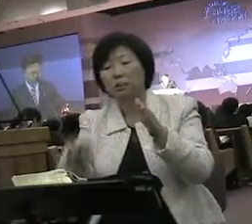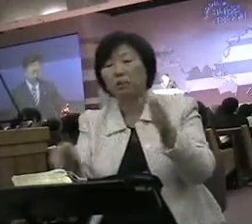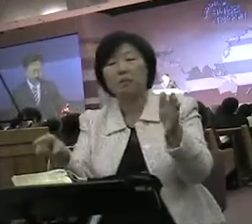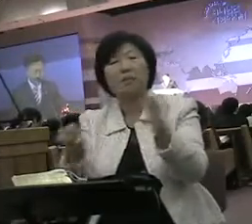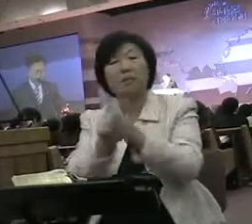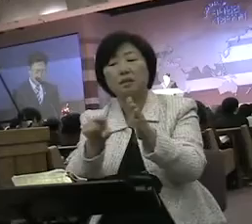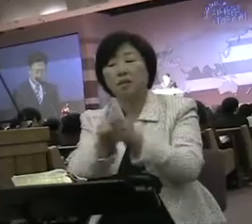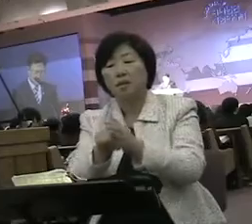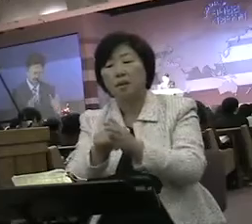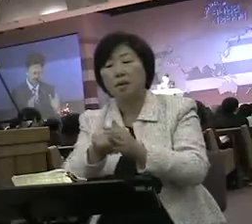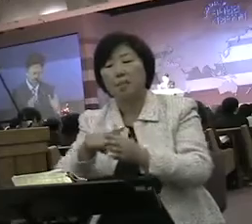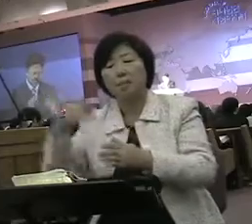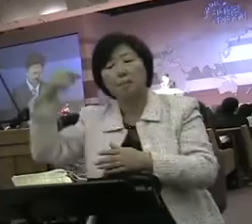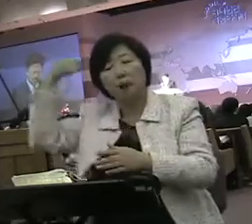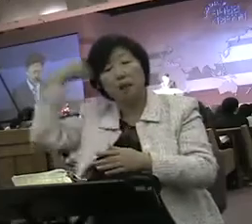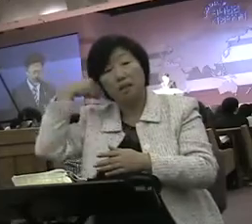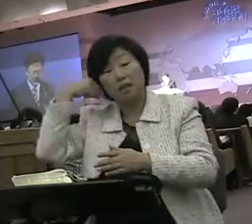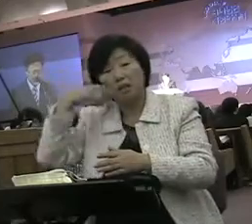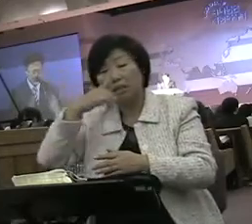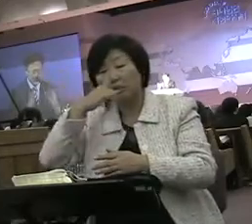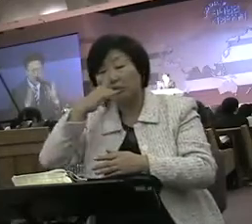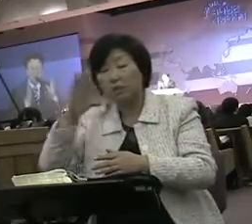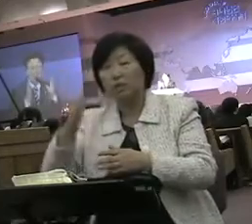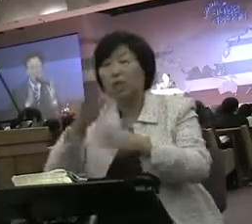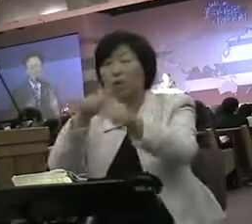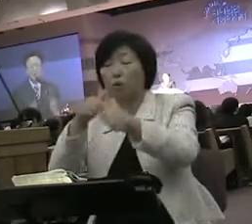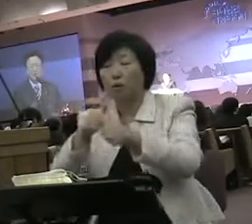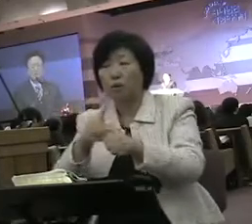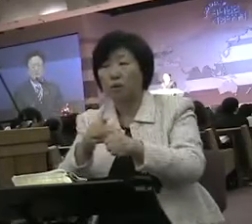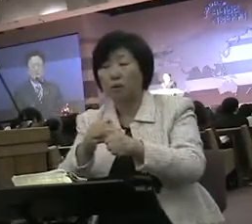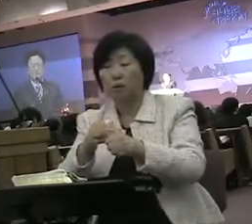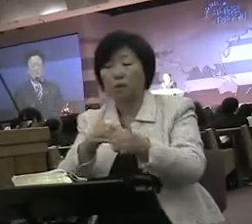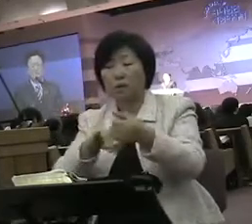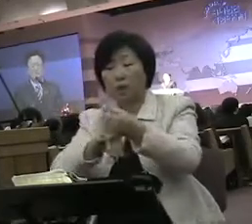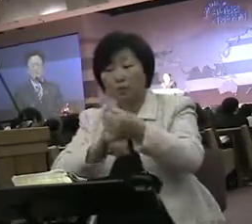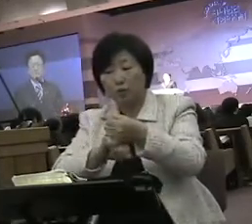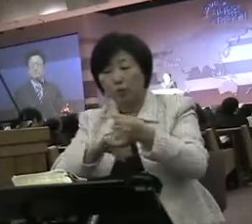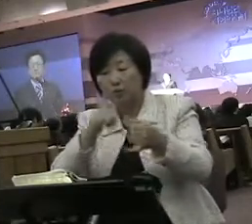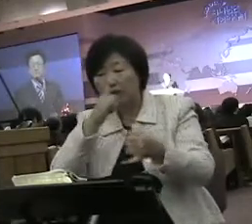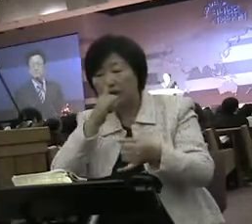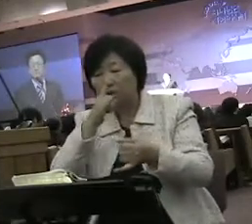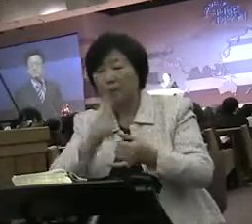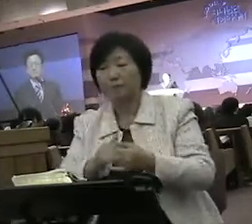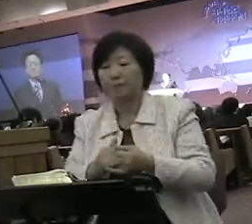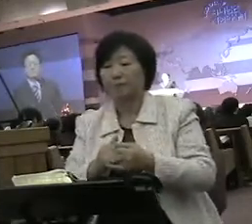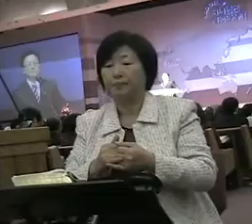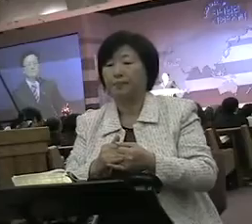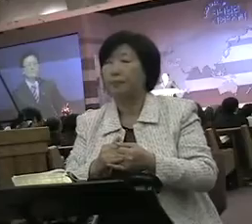합니다. 부르심이 있습니다. 그 부르심에 약속이 있습니다.